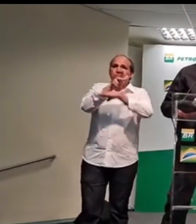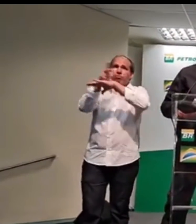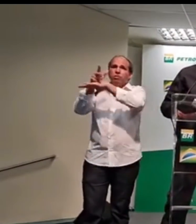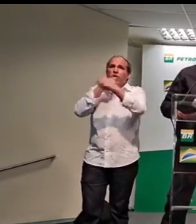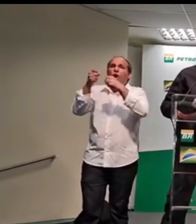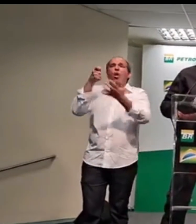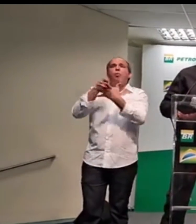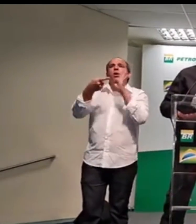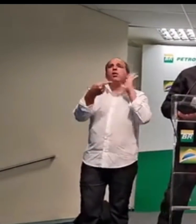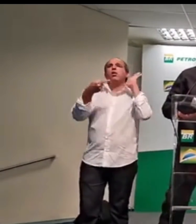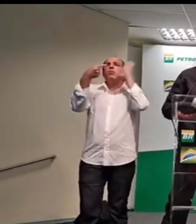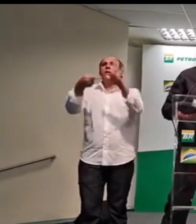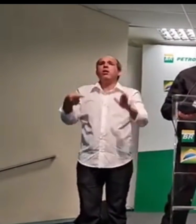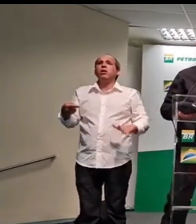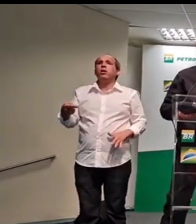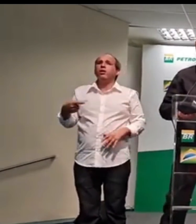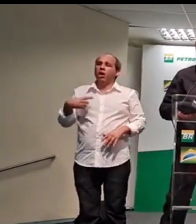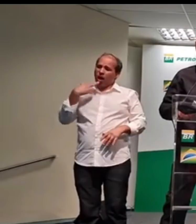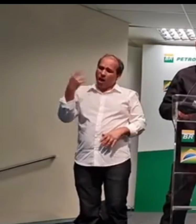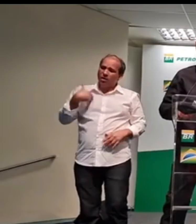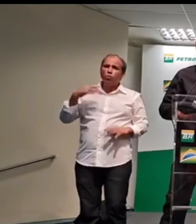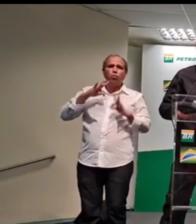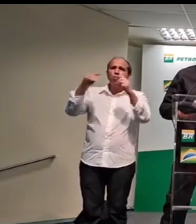mostrar, não erramos nenhuma.